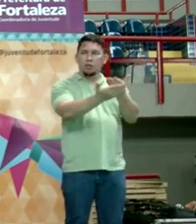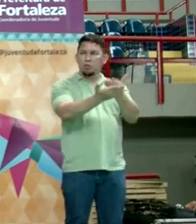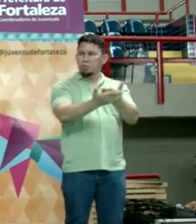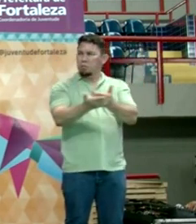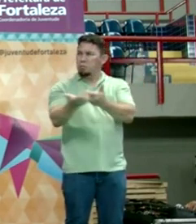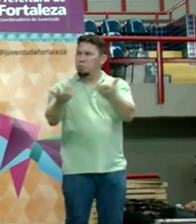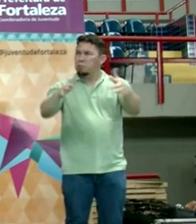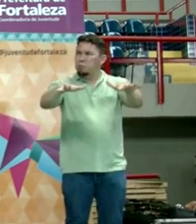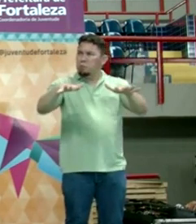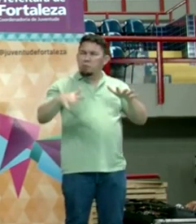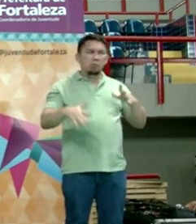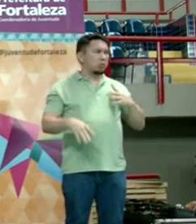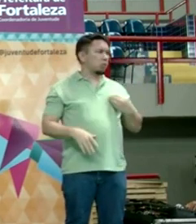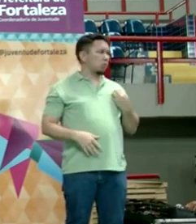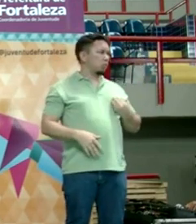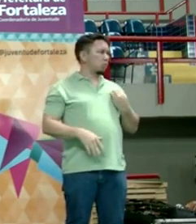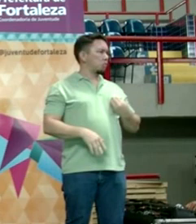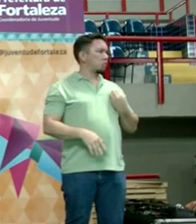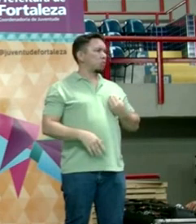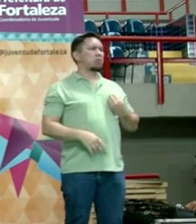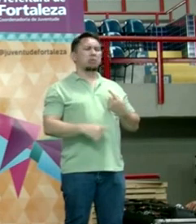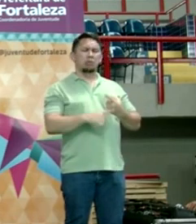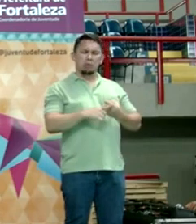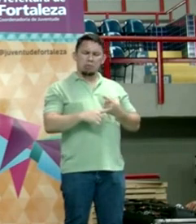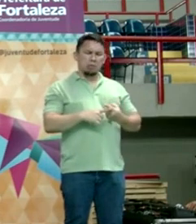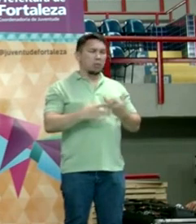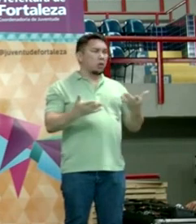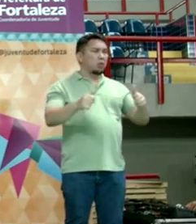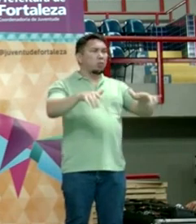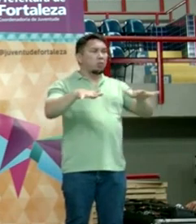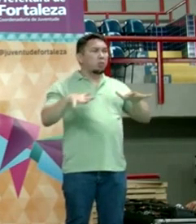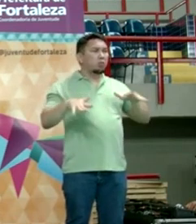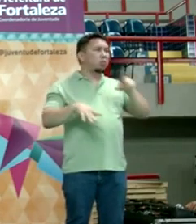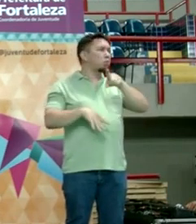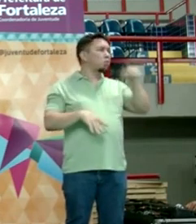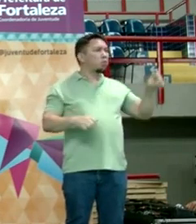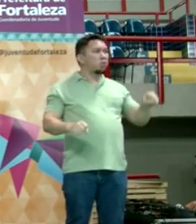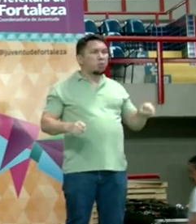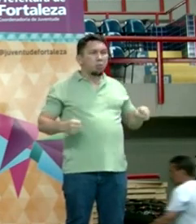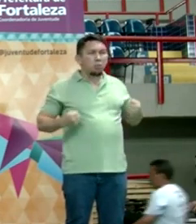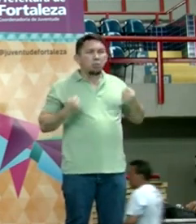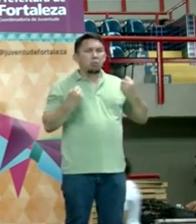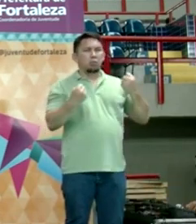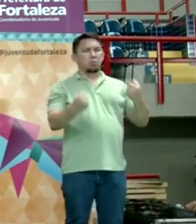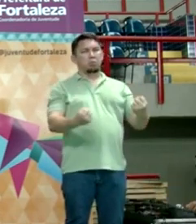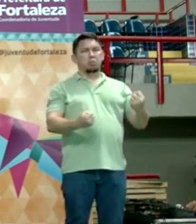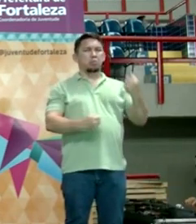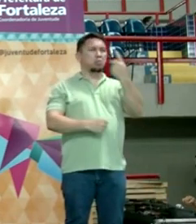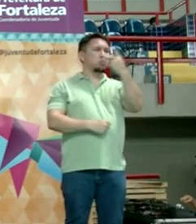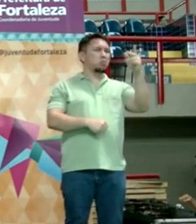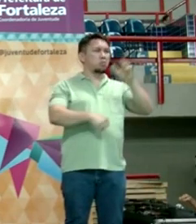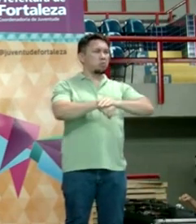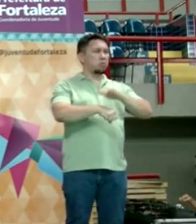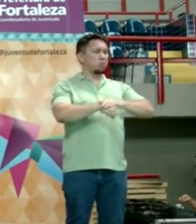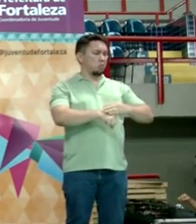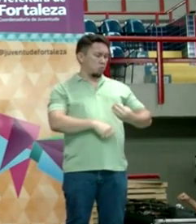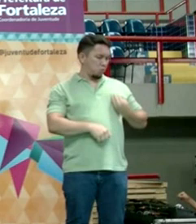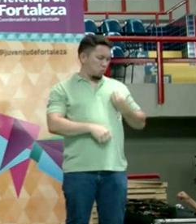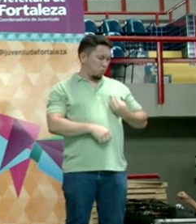que ficaram até o final do curso, porque afinal de contas você não faz nada mais do que lhe é